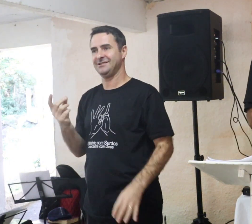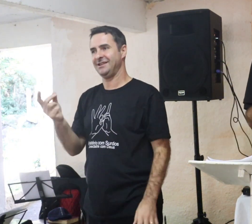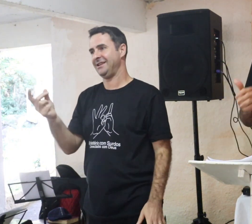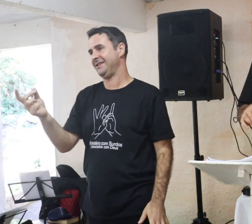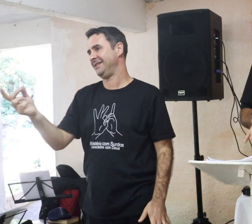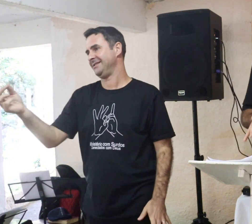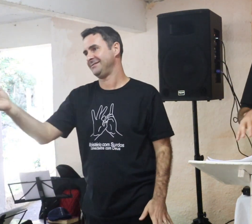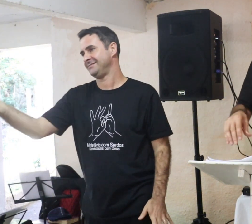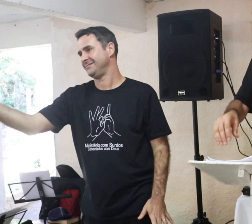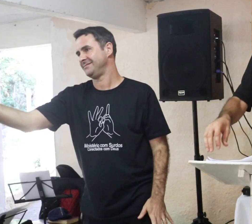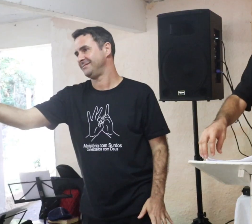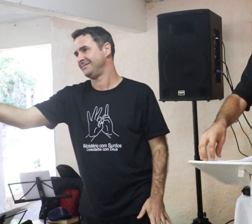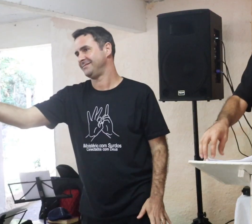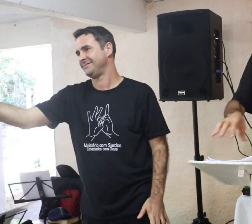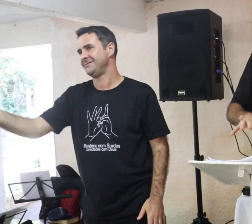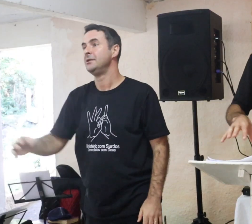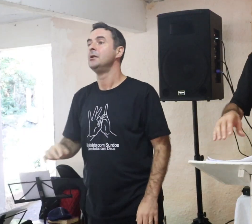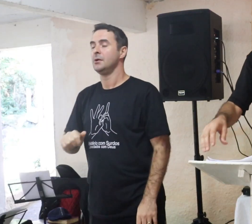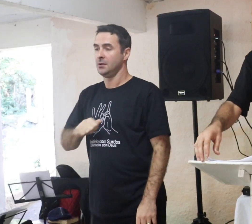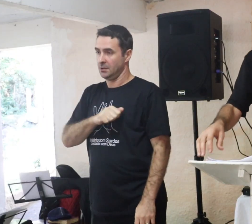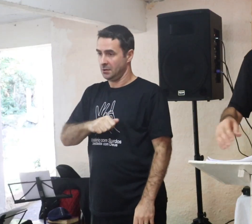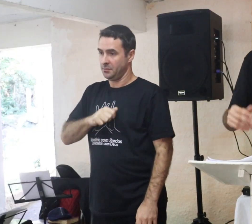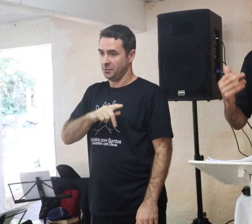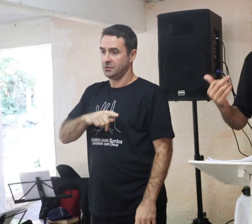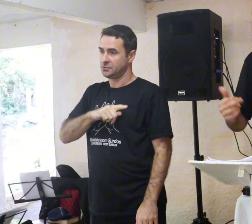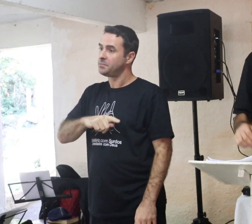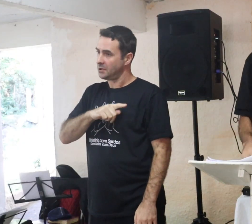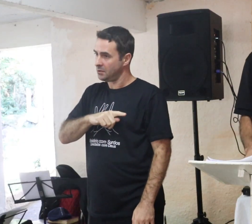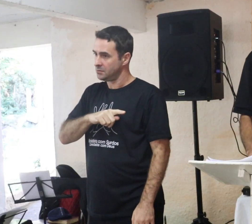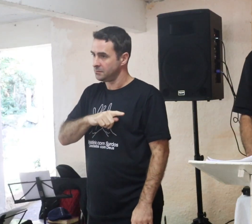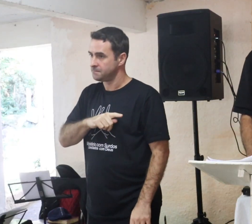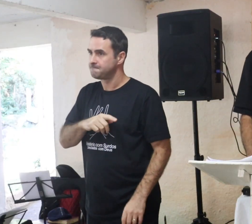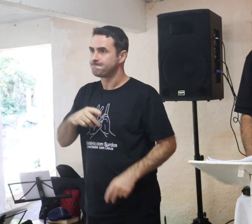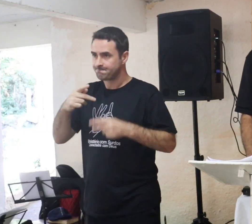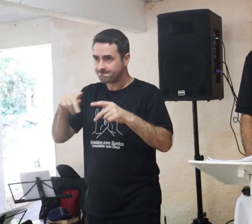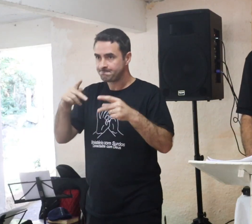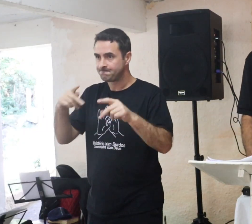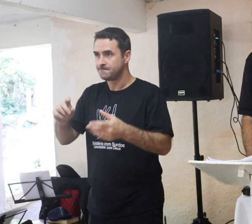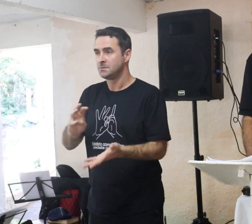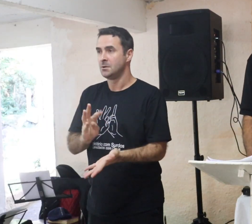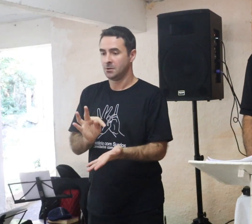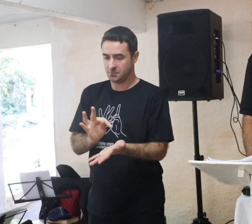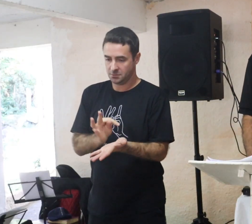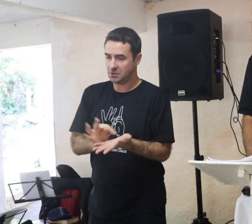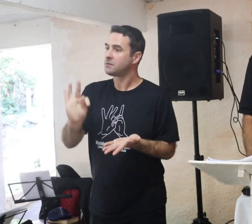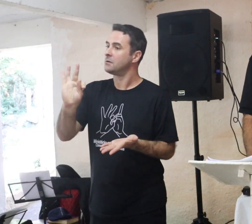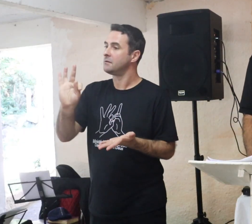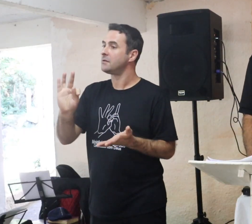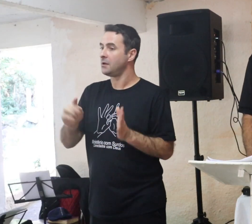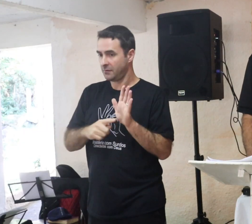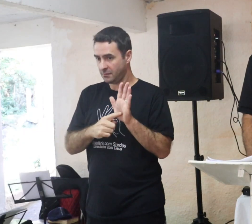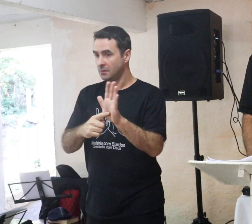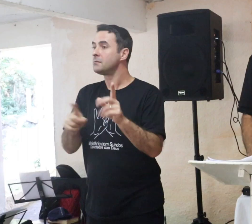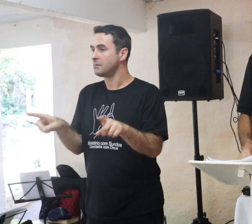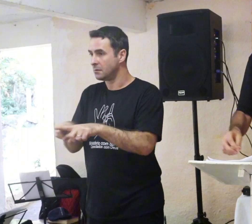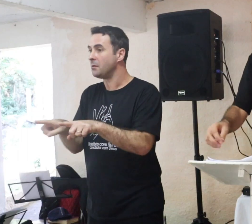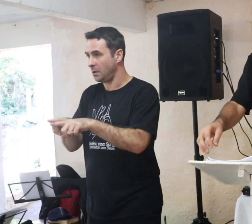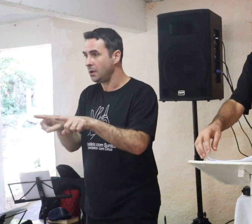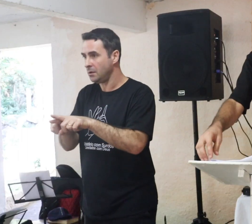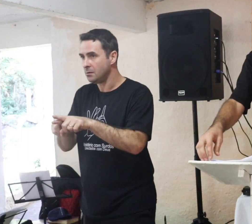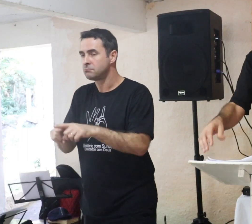ele vai argumentar a mesma coisa, o apóstolo Paulo argumenta a mesma coisa lá, escrevendo aos Tessalonicenses. E ele diz, olha,